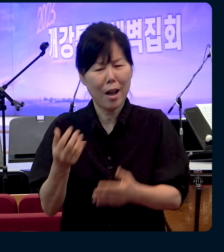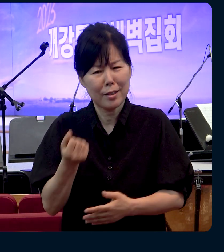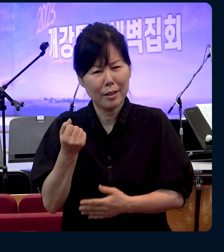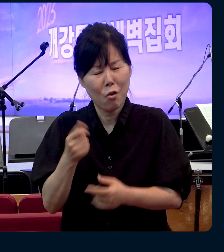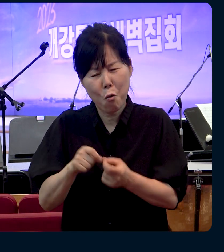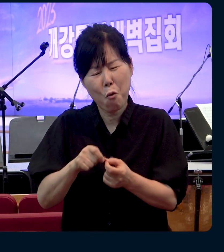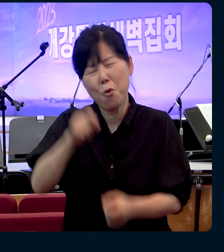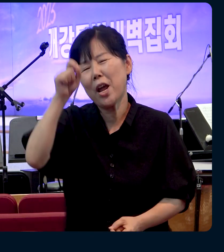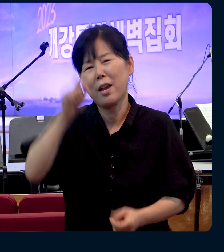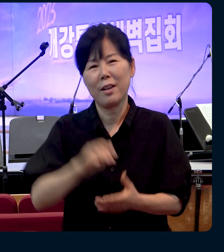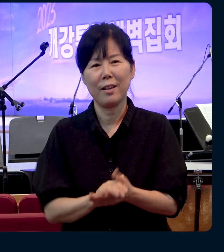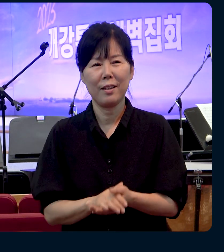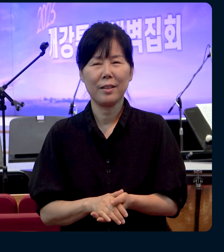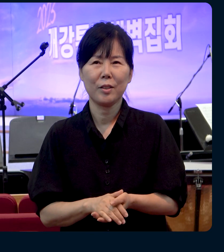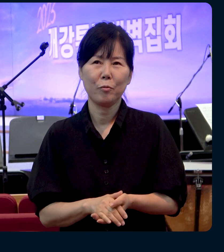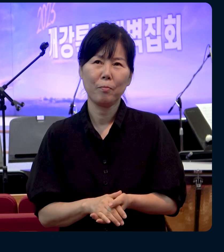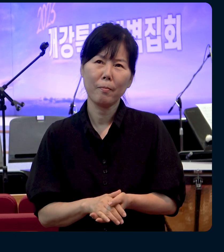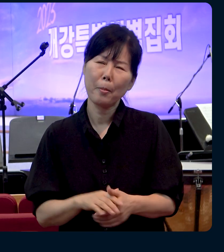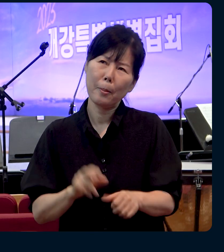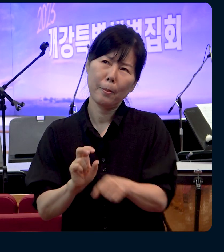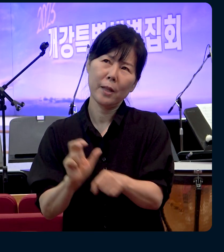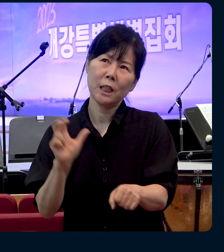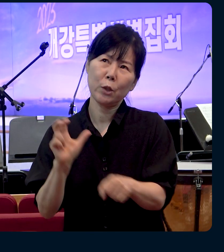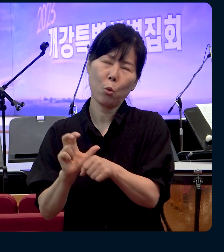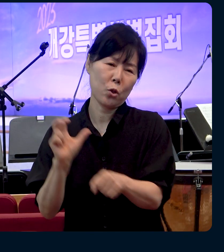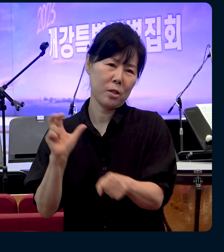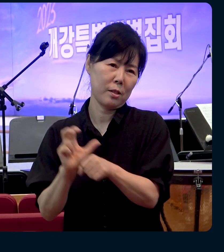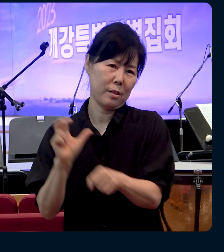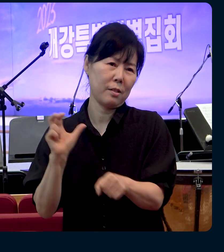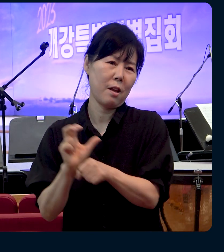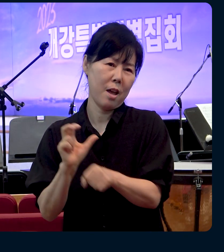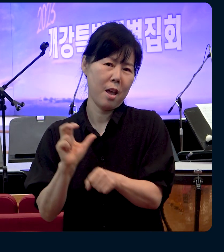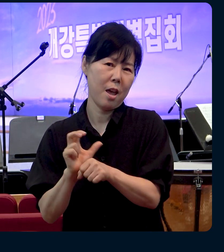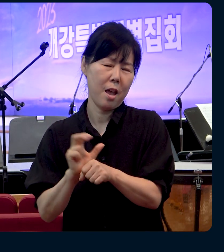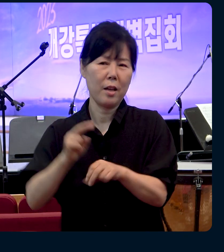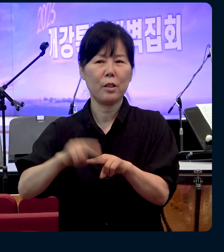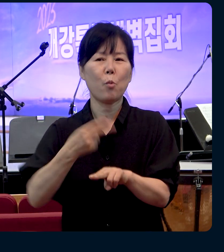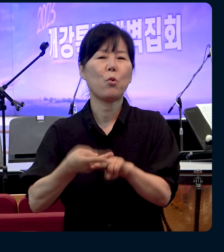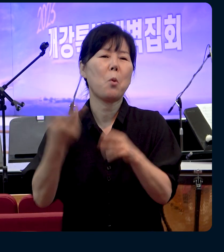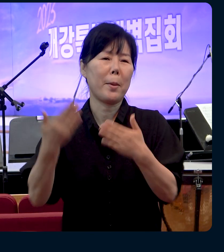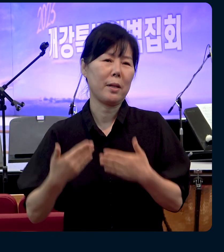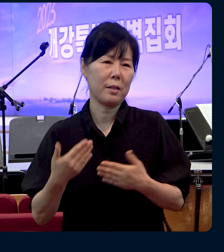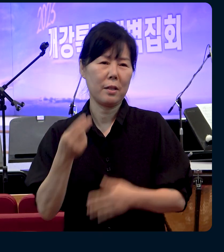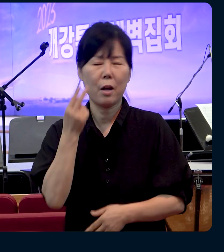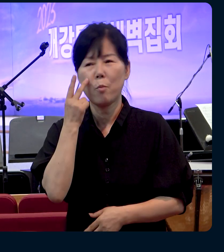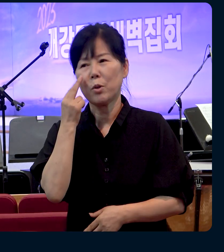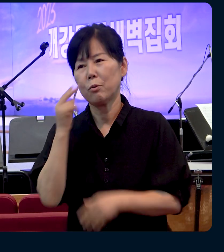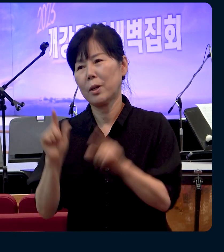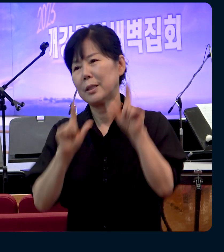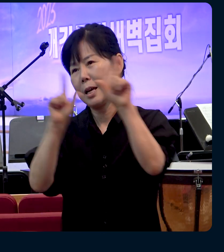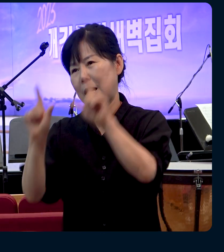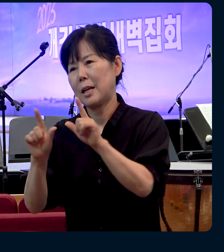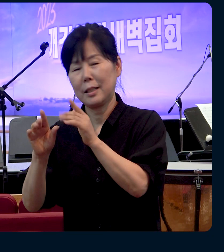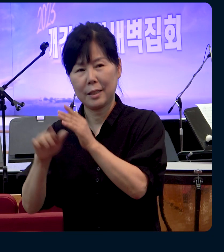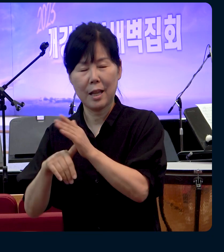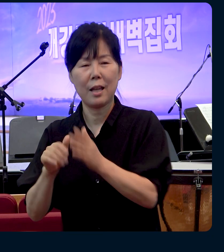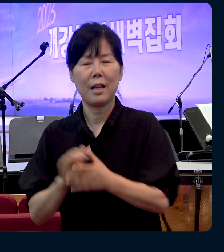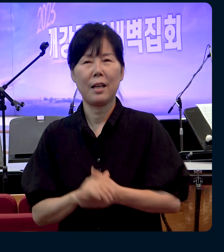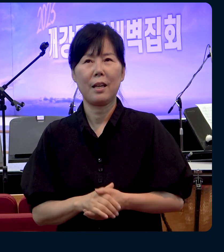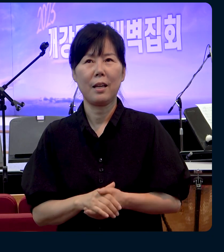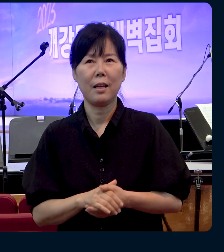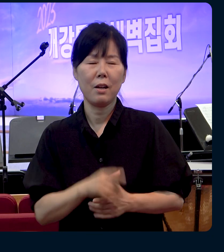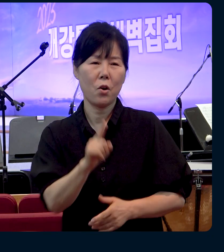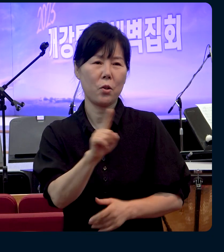전에, 한 25년 전쯤에 받은 것 같아요. 제가 미국에서 있을 때, 그때